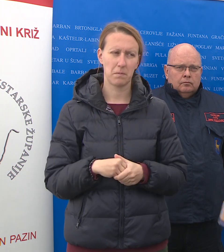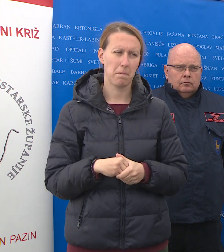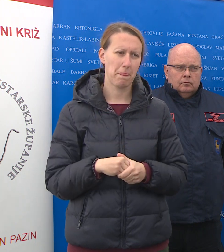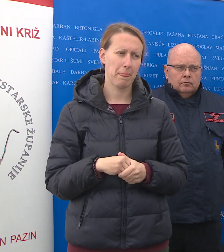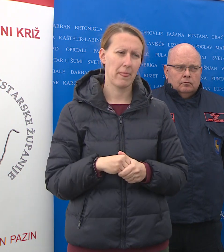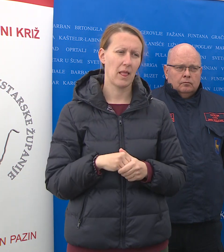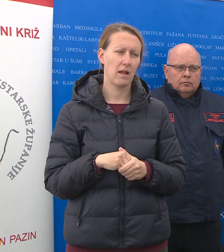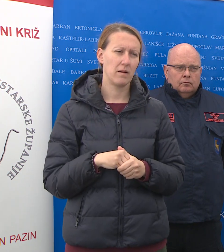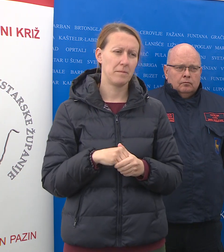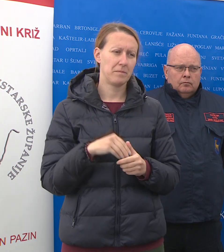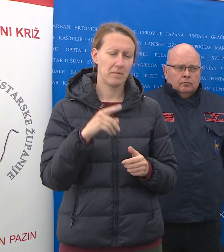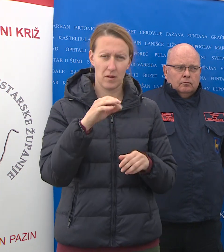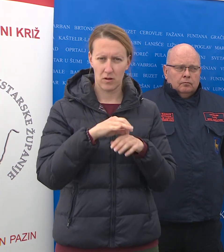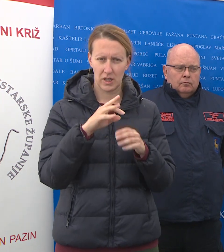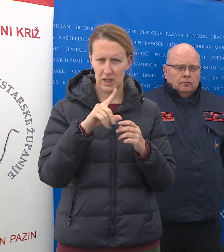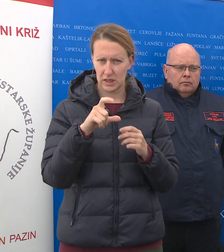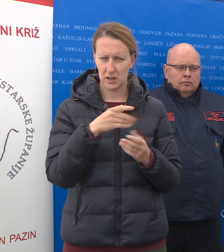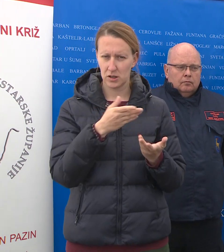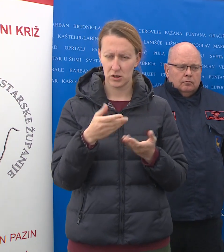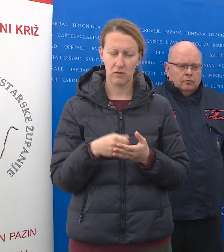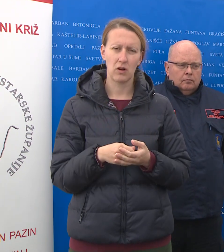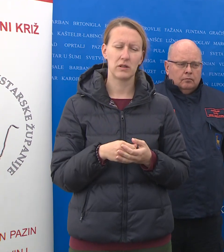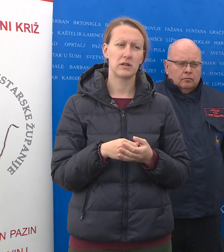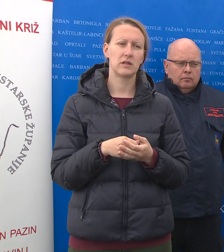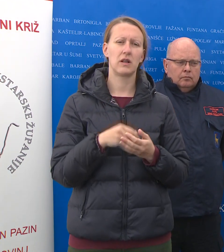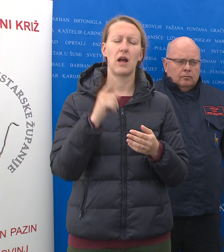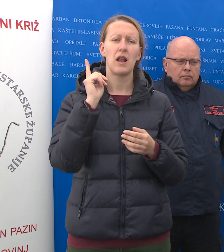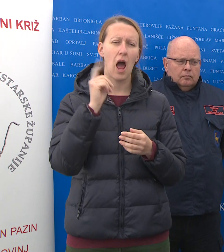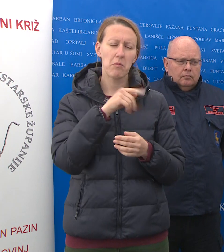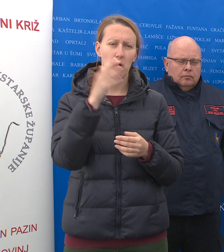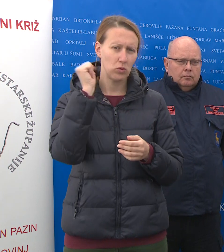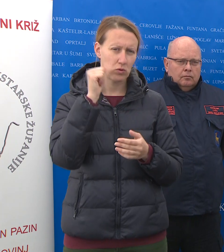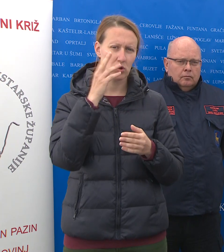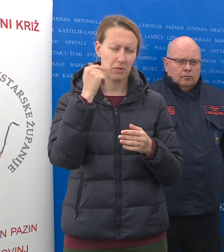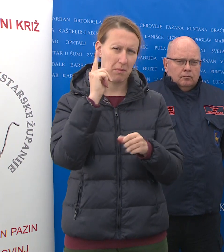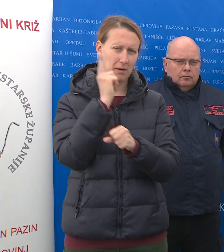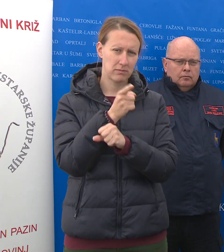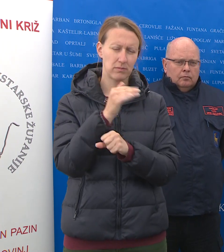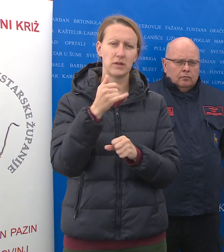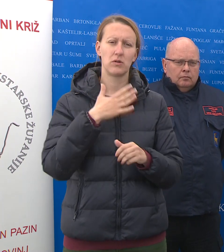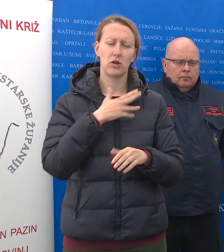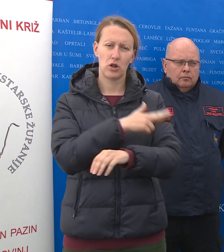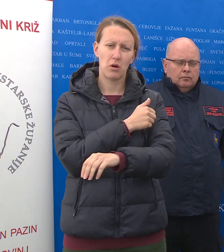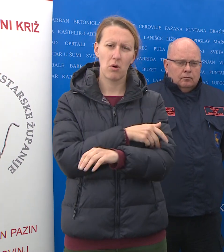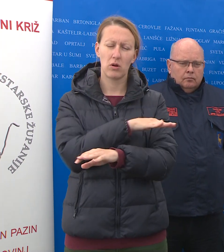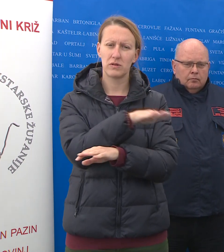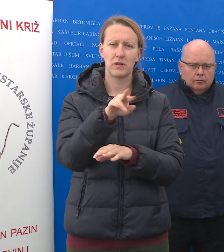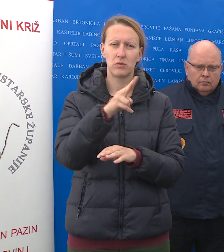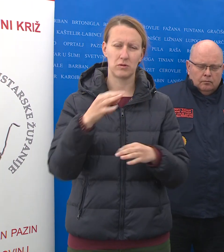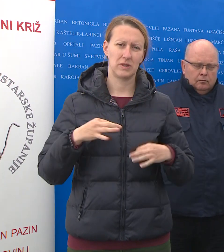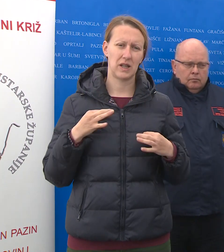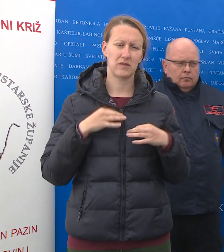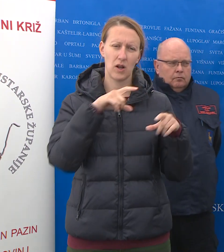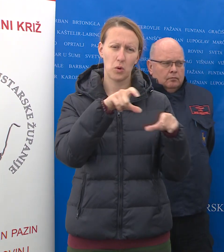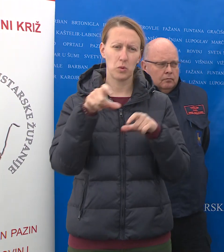ću Irena tu za... Da, znači napomena od jučer prema naputku je u našoj bolnici i u svim ostalim